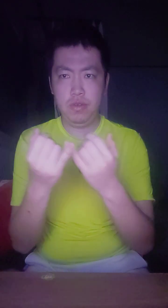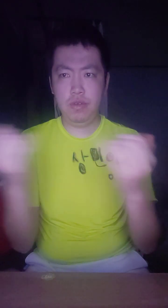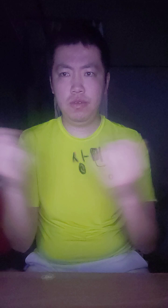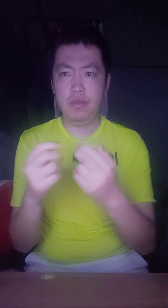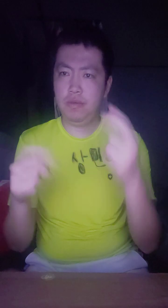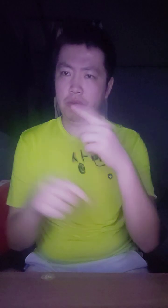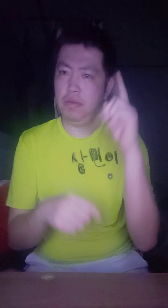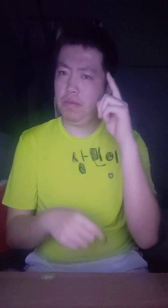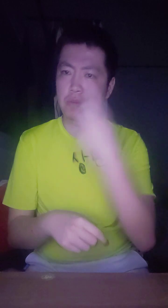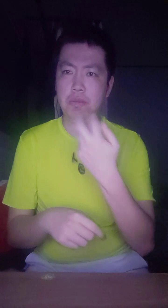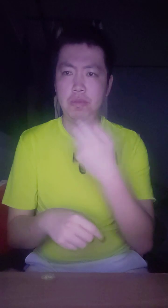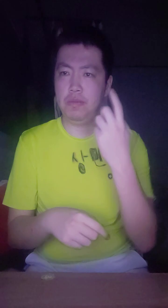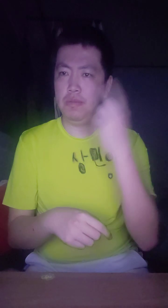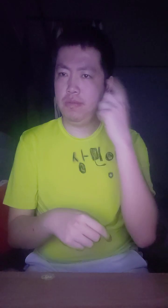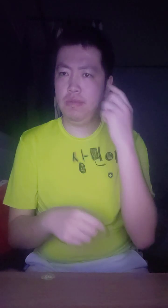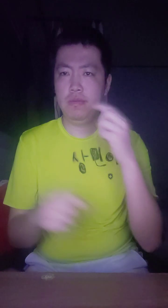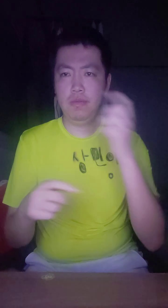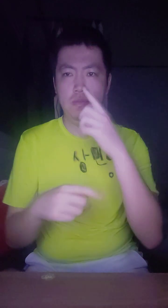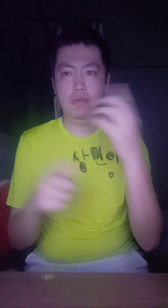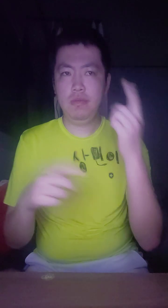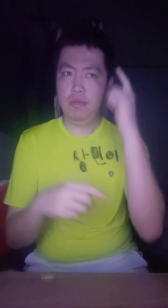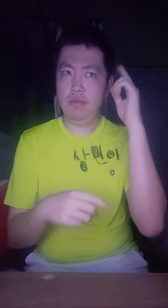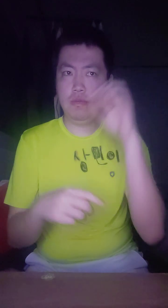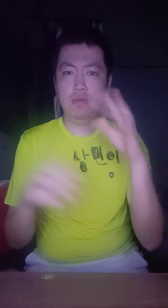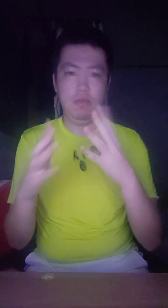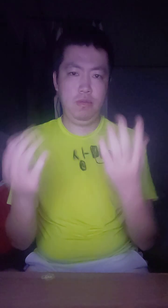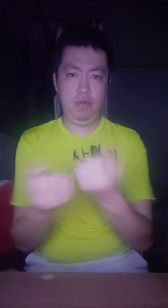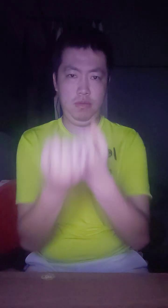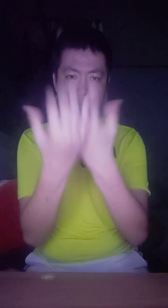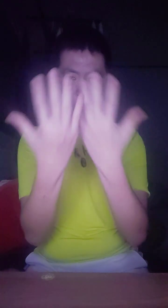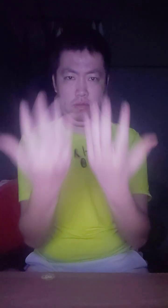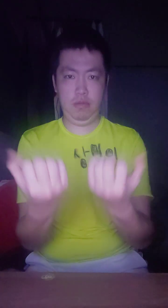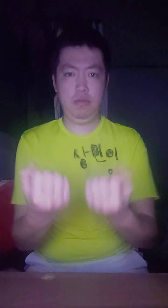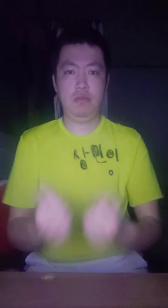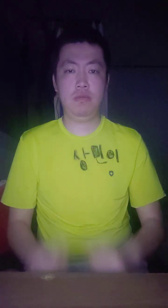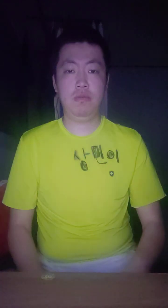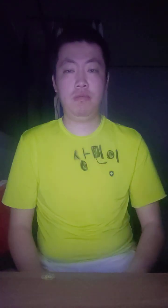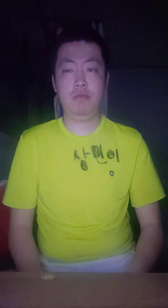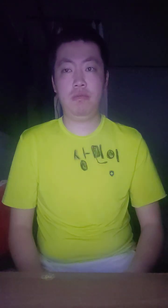작동에 문제가 생길 가능성이 큽니다. 김효경 기자가 취재했습니다.